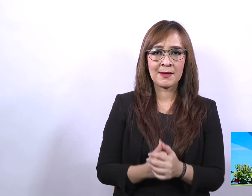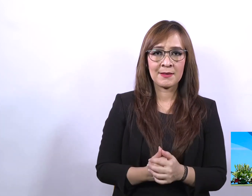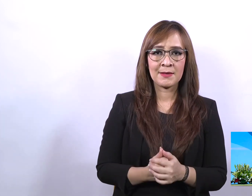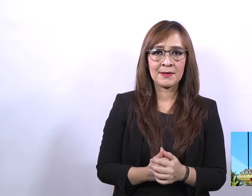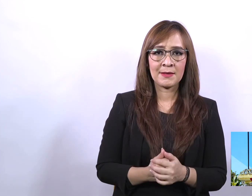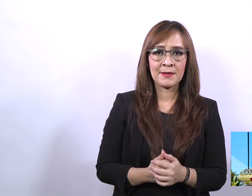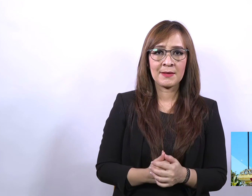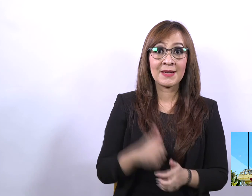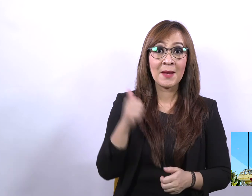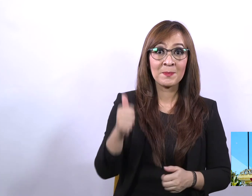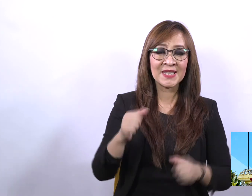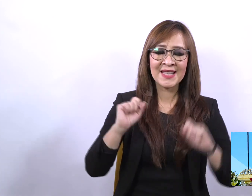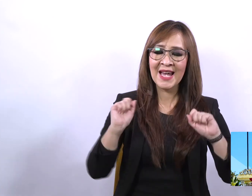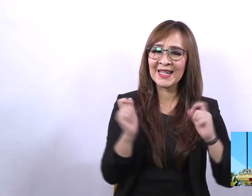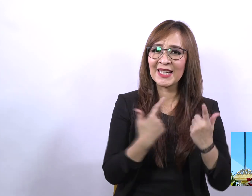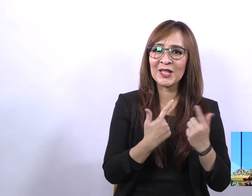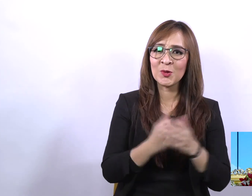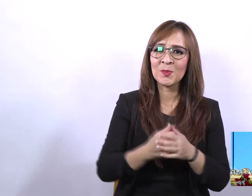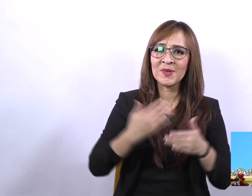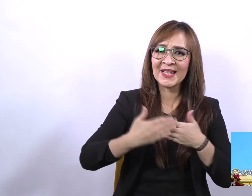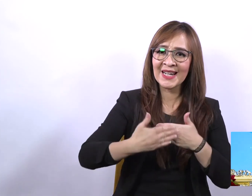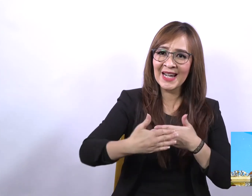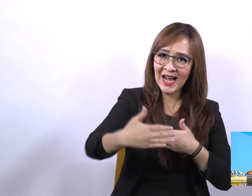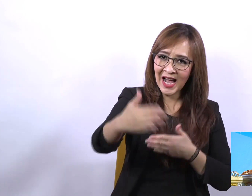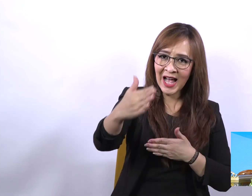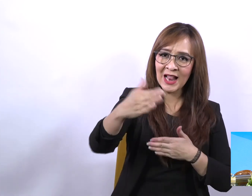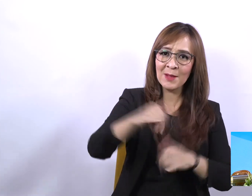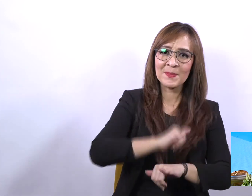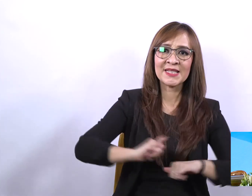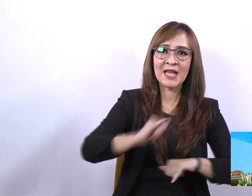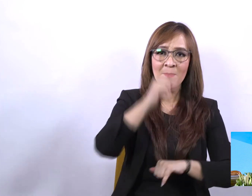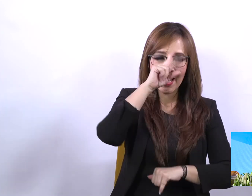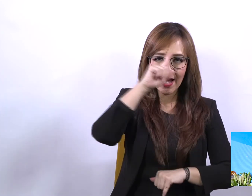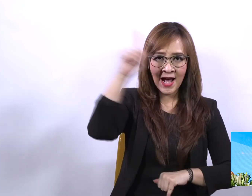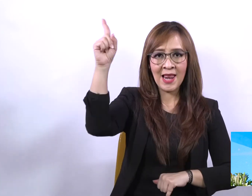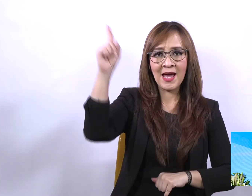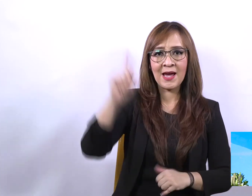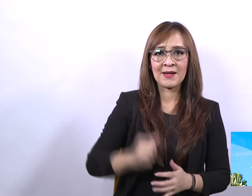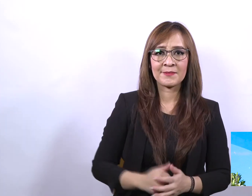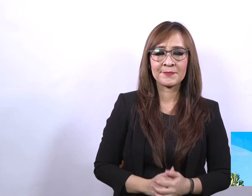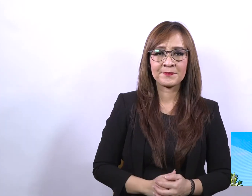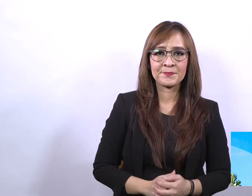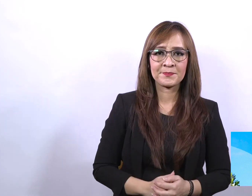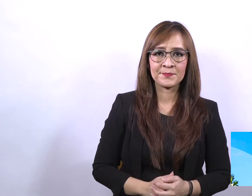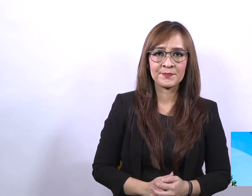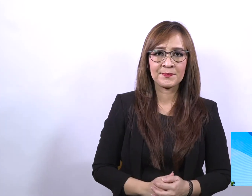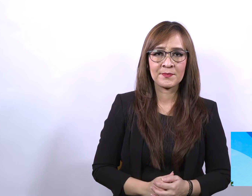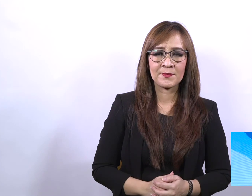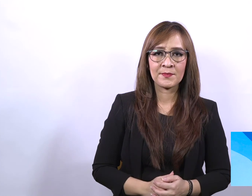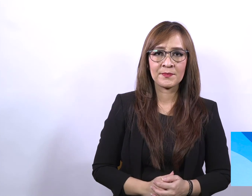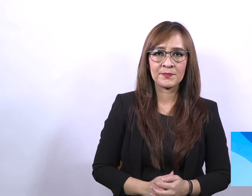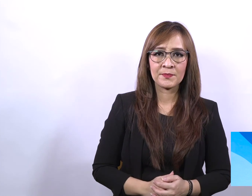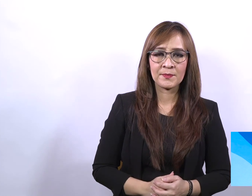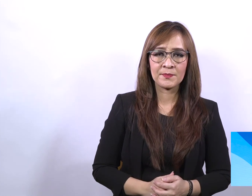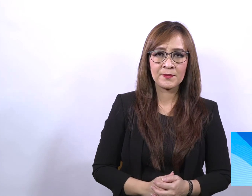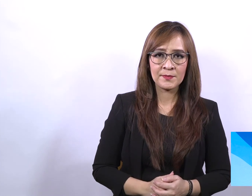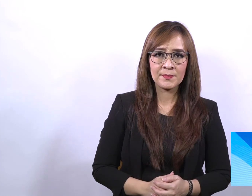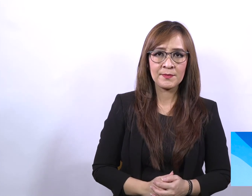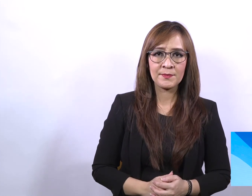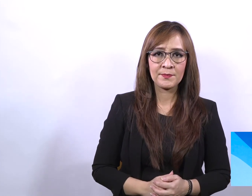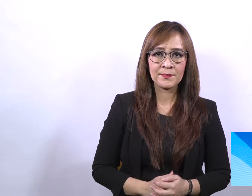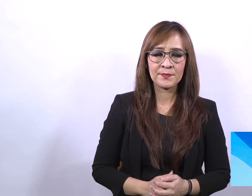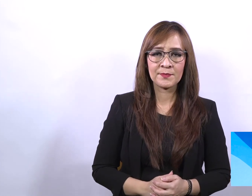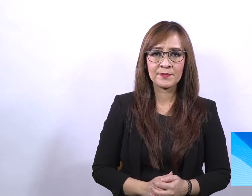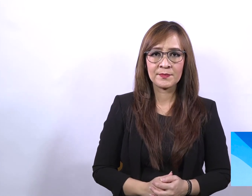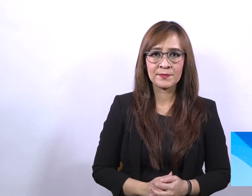meraih hidup yang kekal bersama dia sejak katakan aneh karena orang-orang yang berintegritas dan berkualitas artinya orang-orang yang